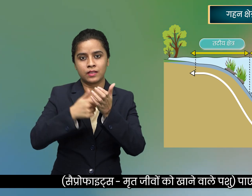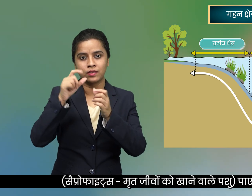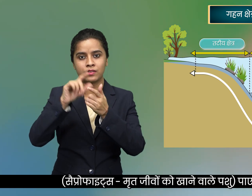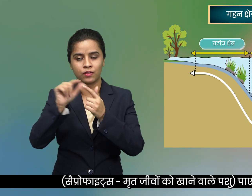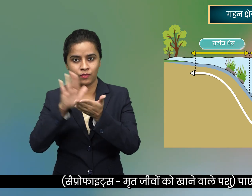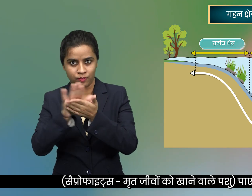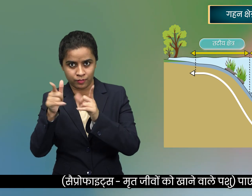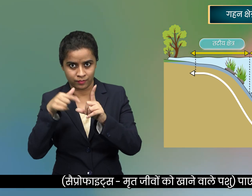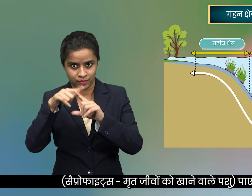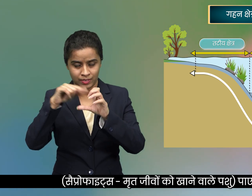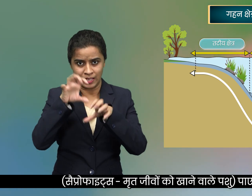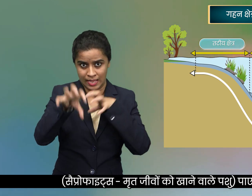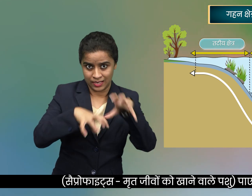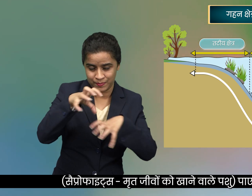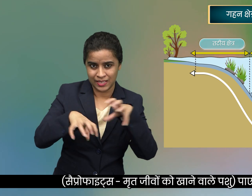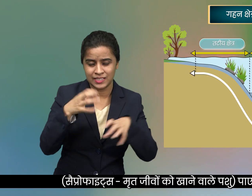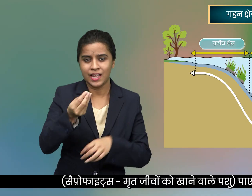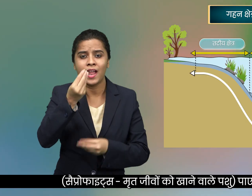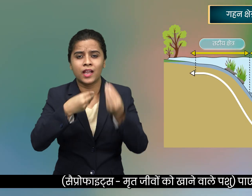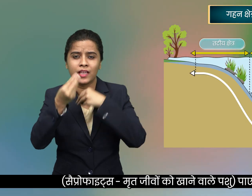सैप्रोफाइटस, मृत जीवों को खाने वाले पशु